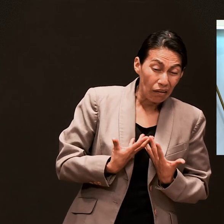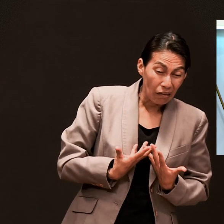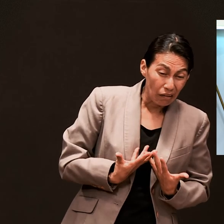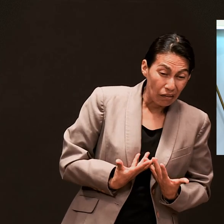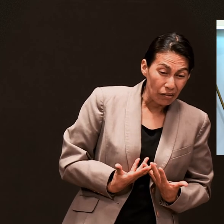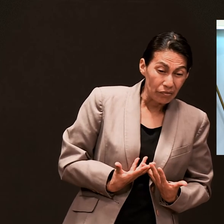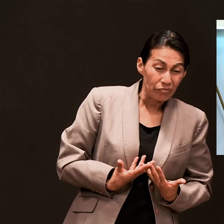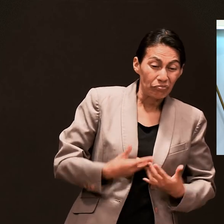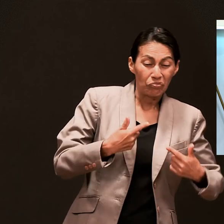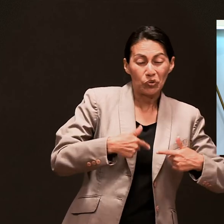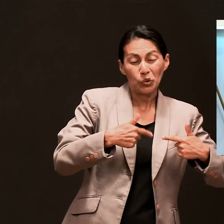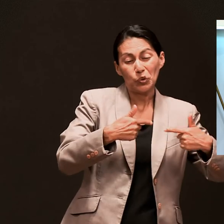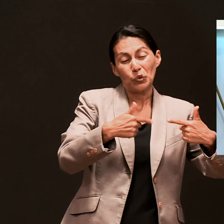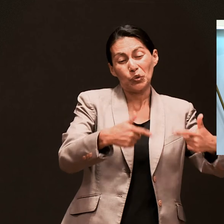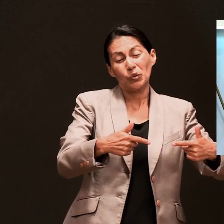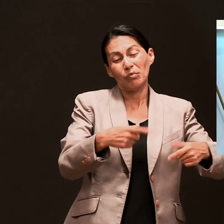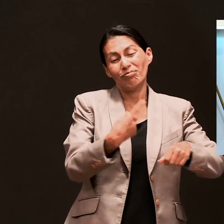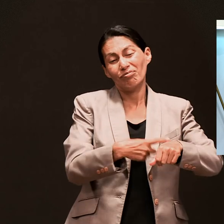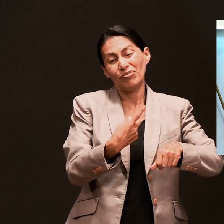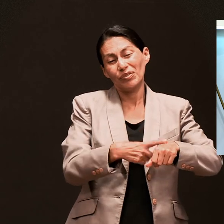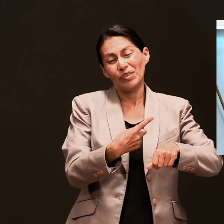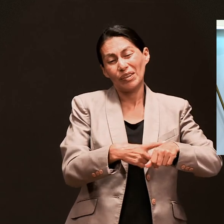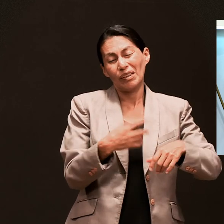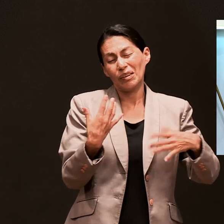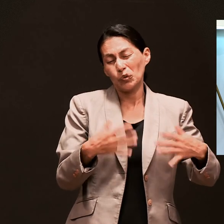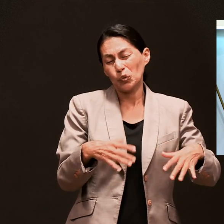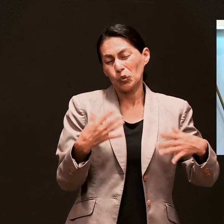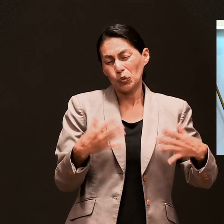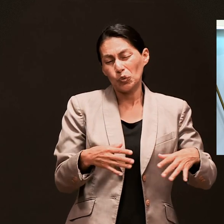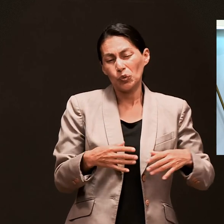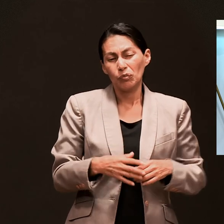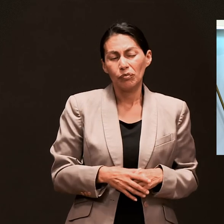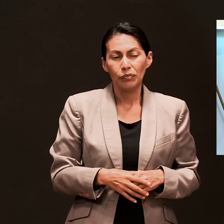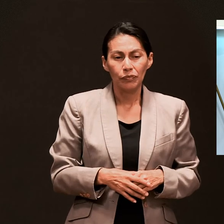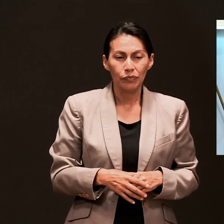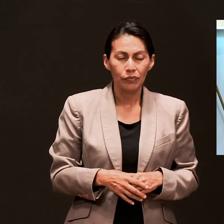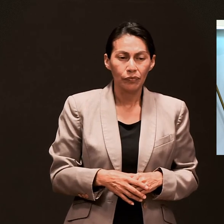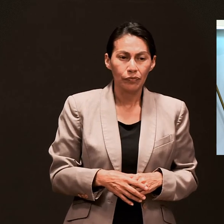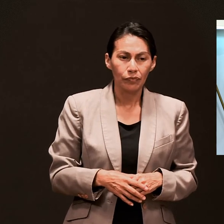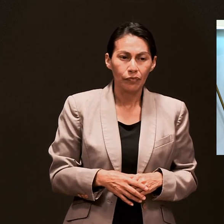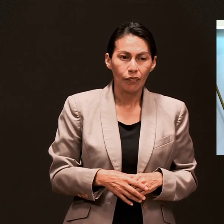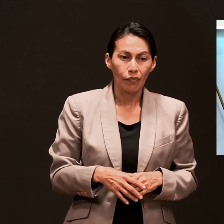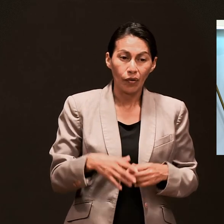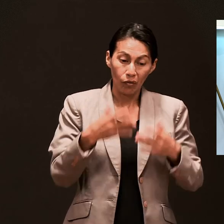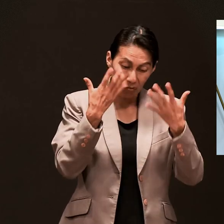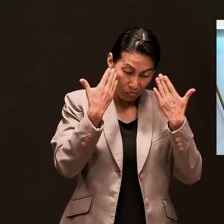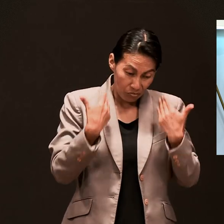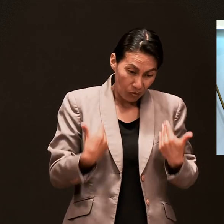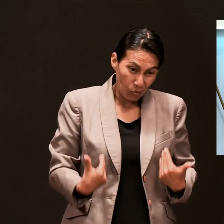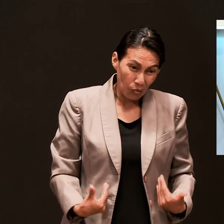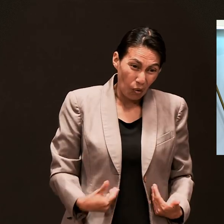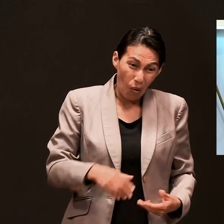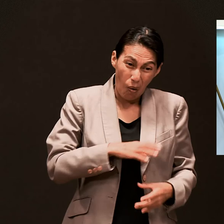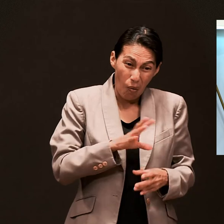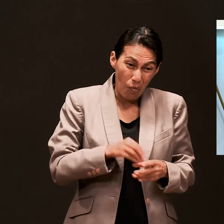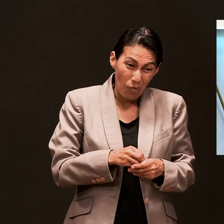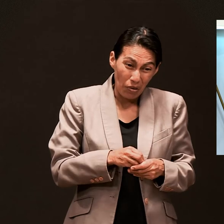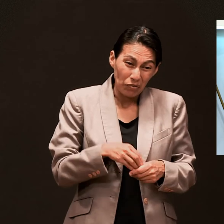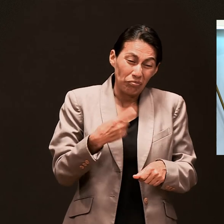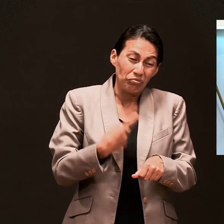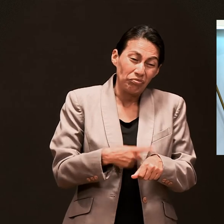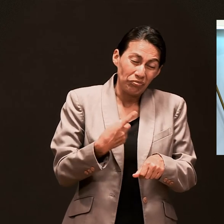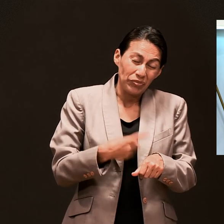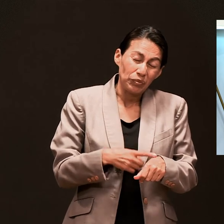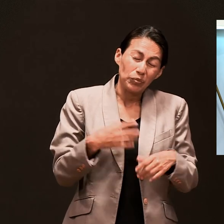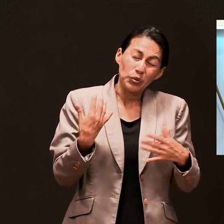consecuencias fisiológicas de la angustia Entonces te